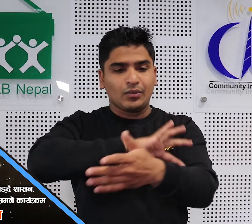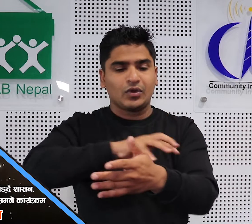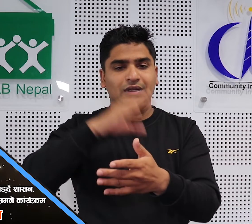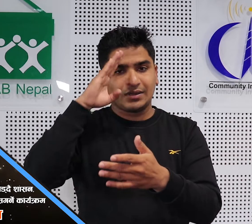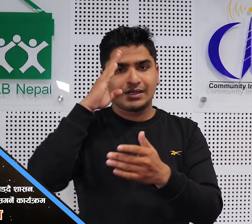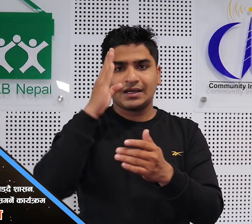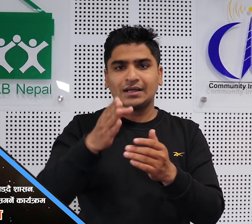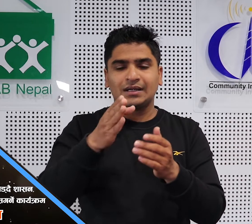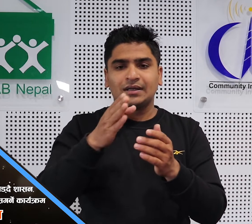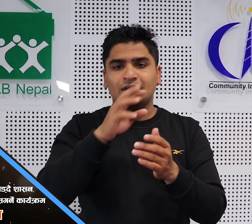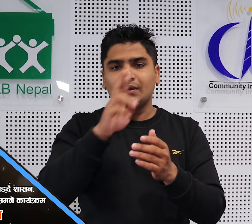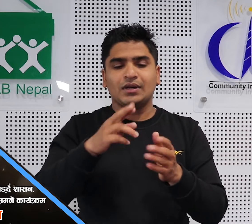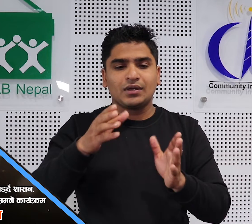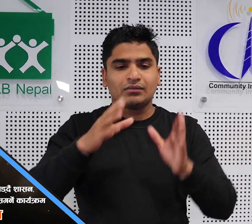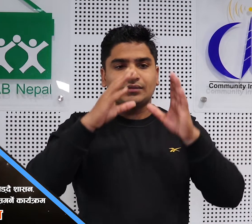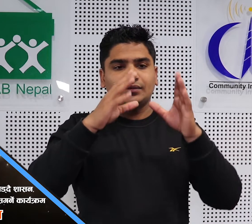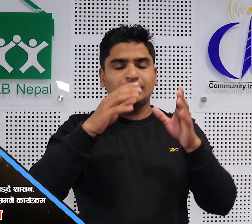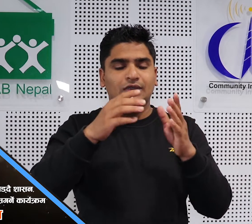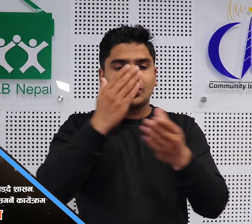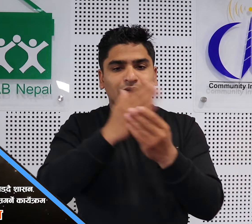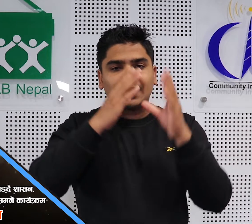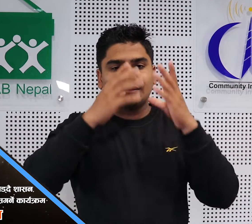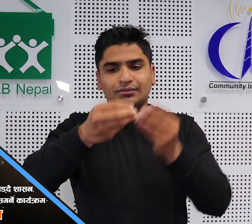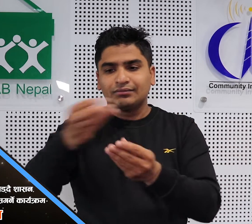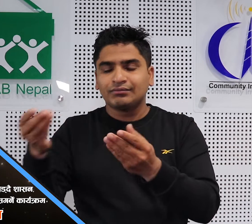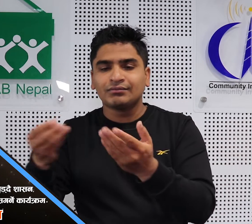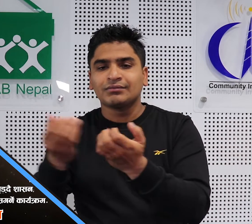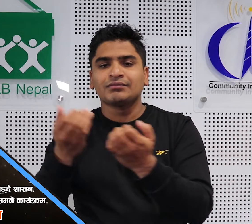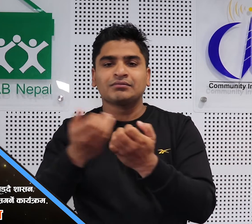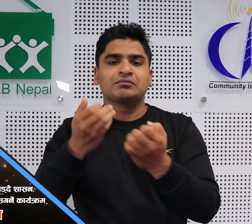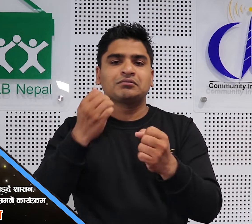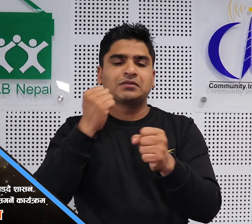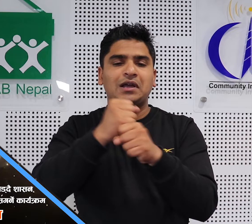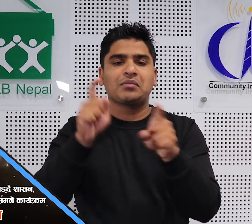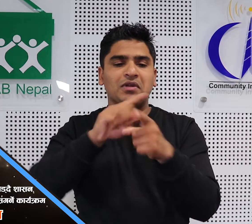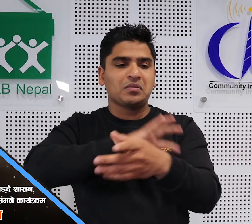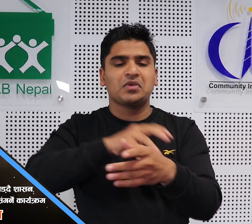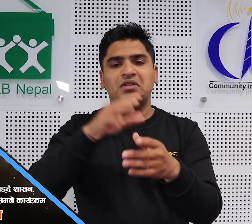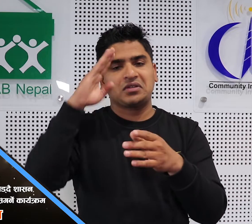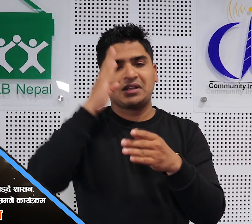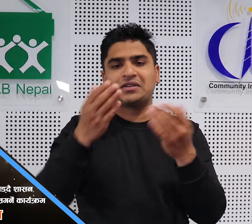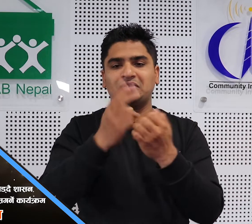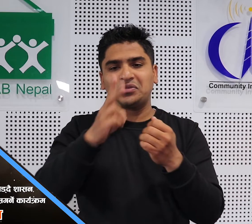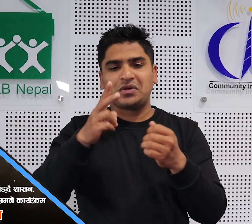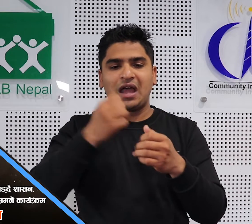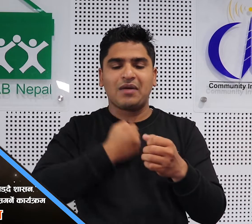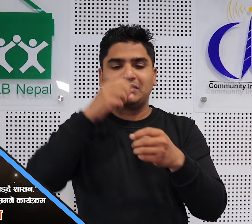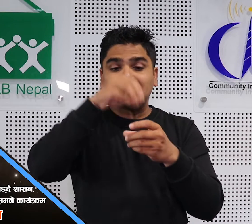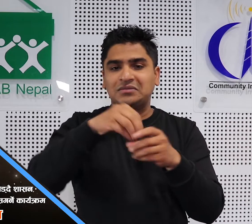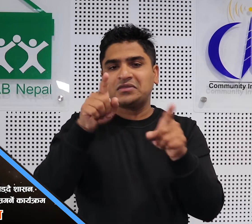एउटा टनेल बाँध्ने काम सँगै प्रदेश सरकारले गर्छ भनेपछि त्यो प्रदेश सरकारको मर्यादा अनुसार भयो कि भएन, यो चाहिँ आफैमा एउटा हास्यास्पद कुरा हो कि